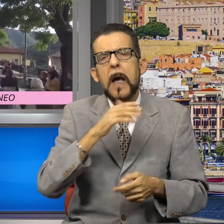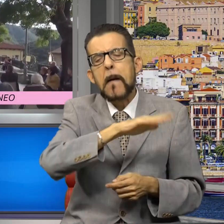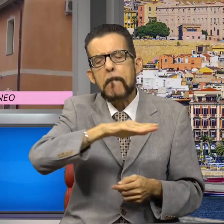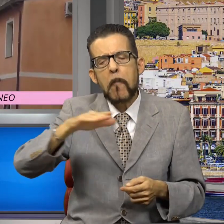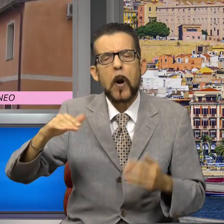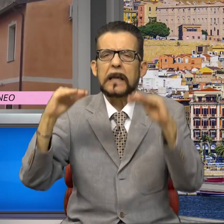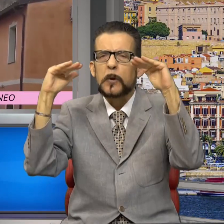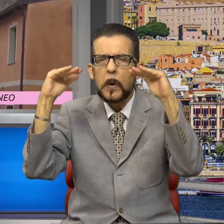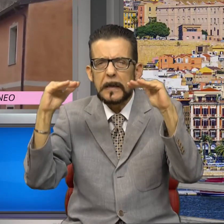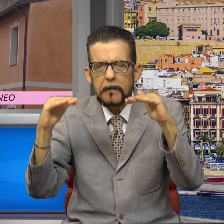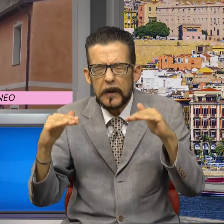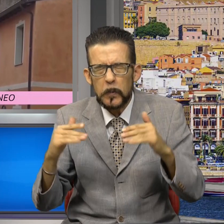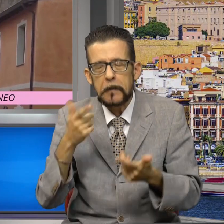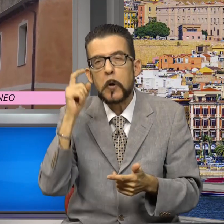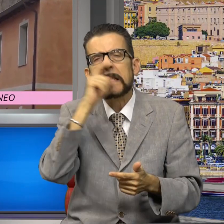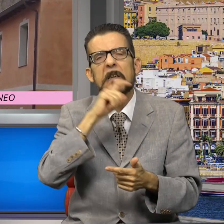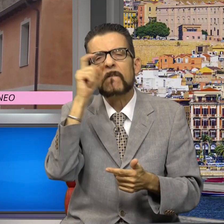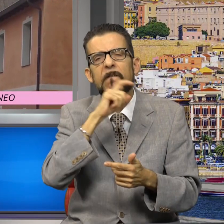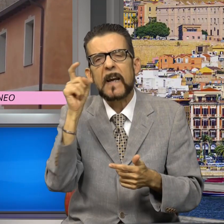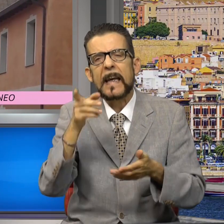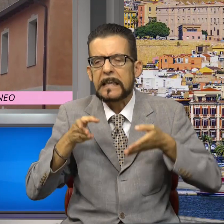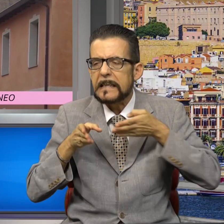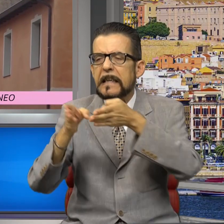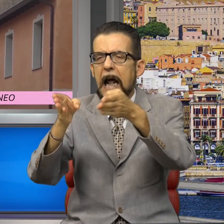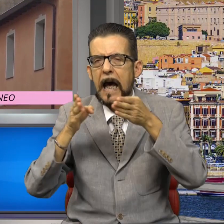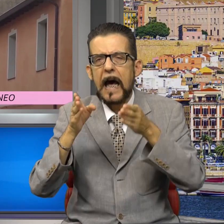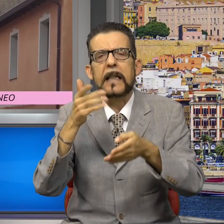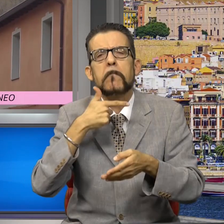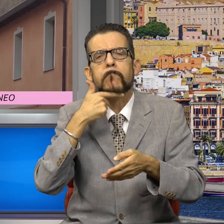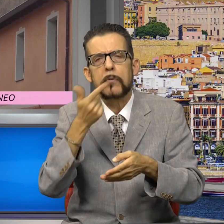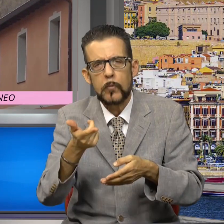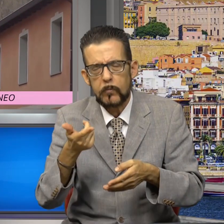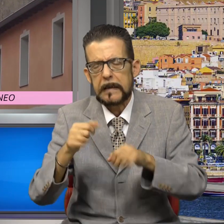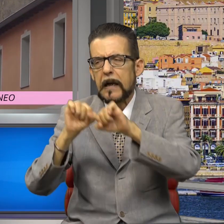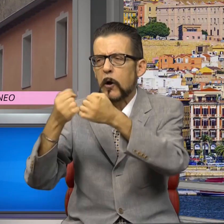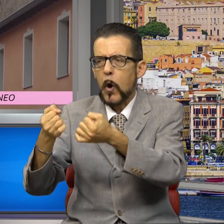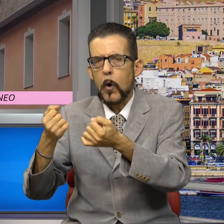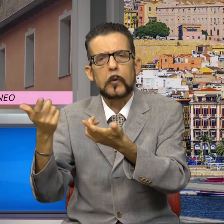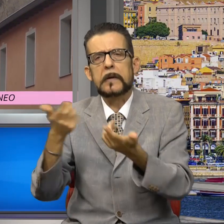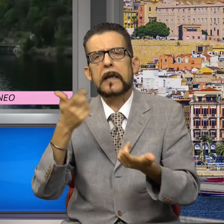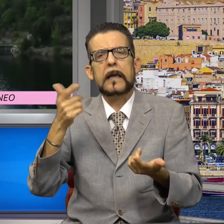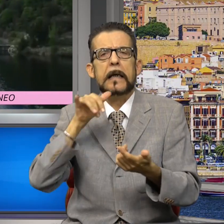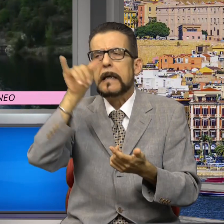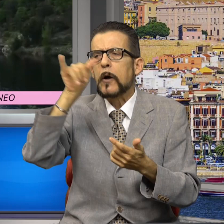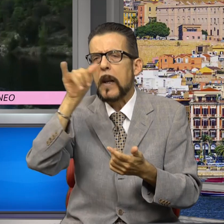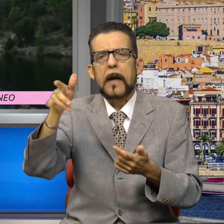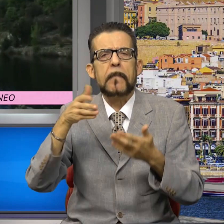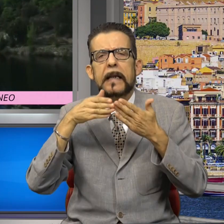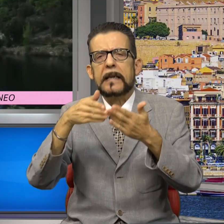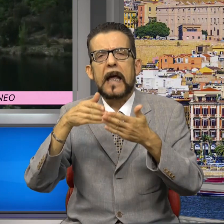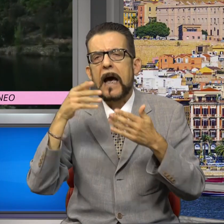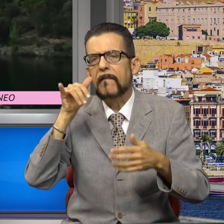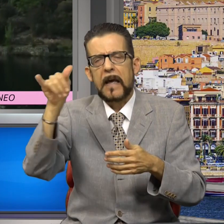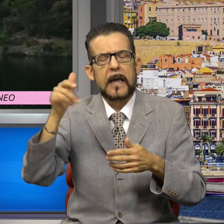criticità infrastrutturali. Altro tema a noi purtroppo caro. Intanto la squadra di esperti su questi temi vede, oltre a